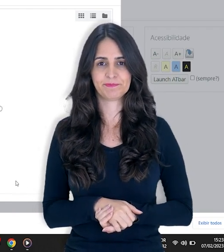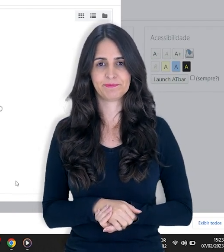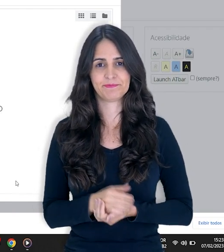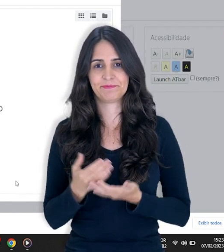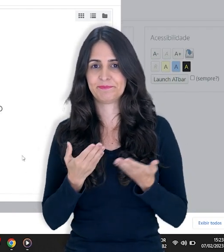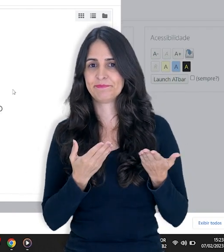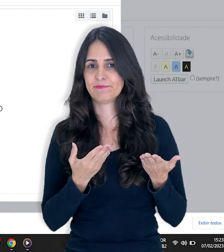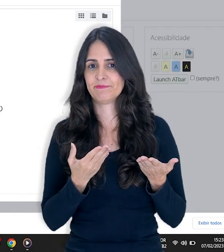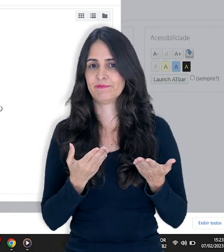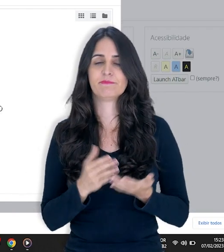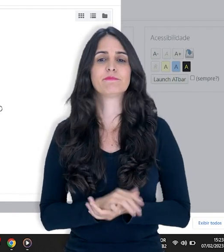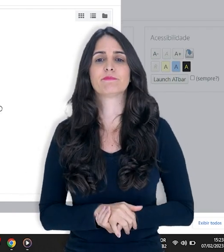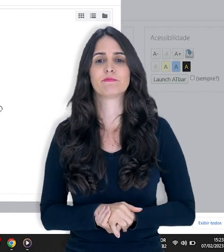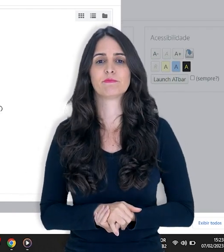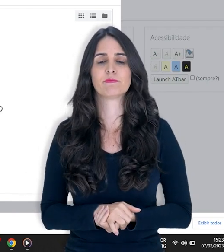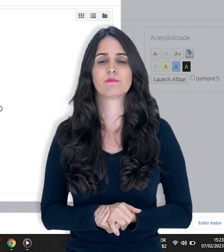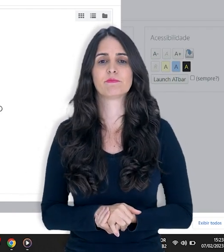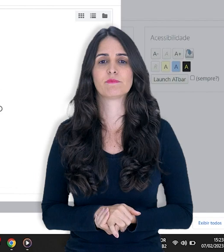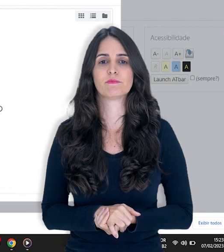Fiz upload.